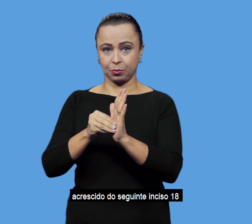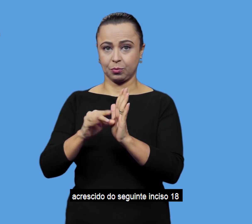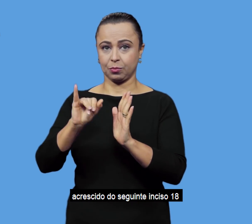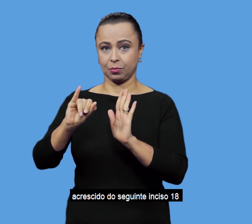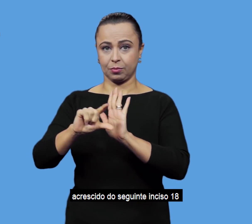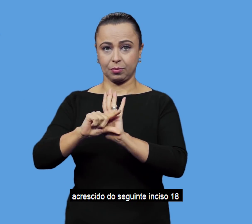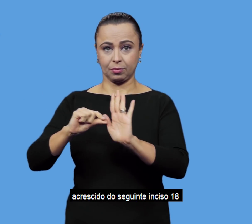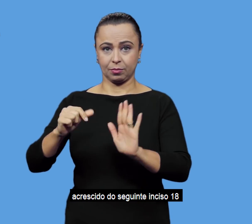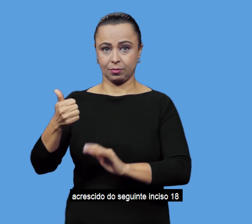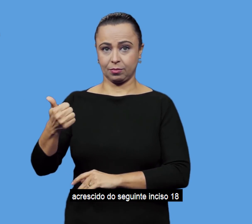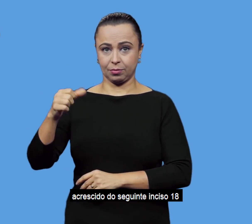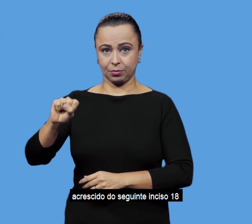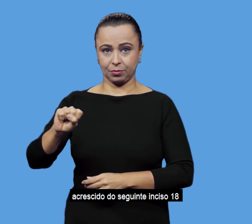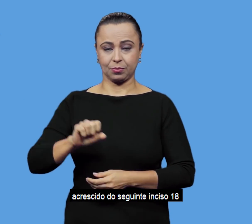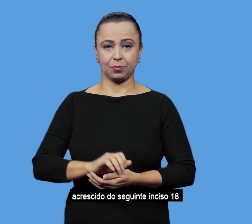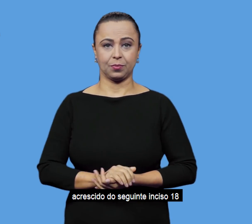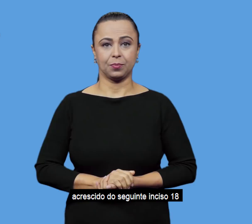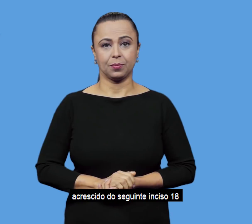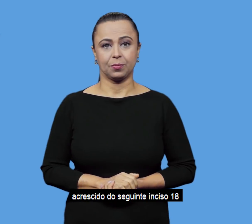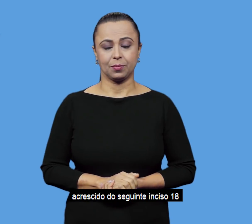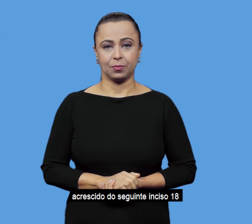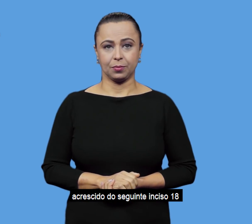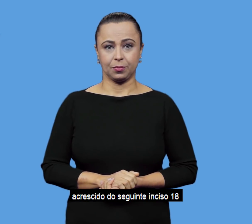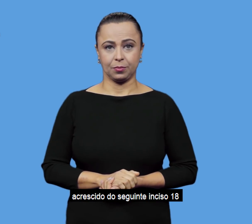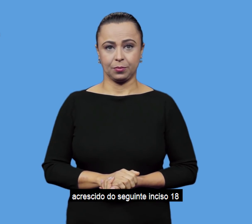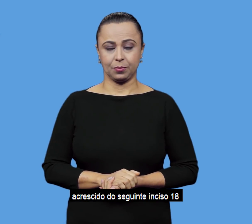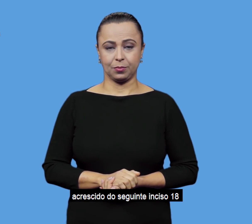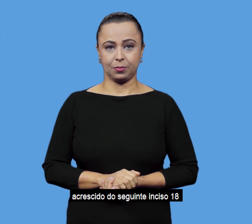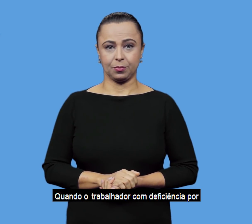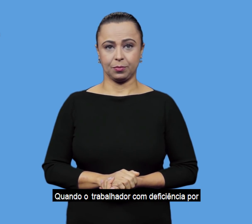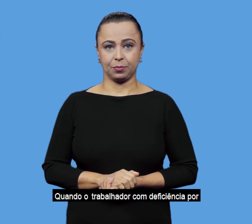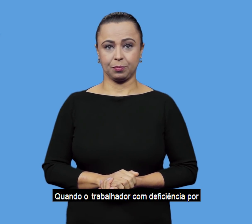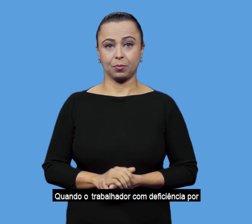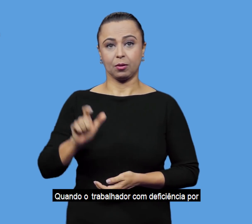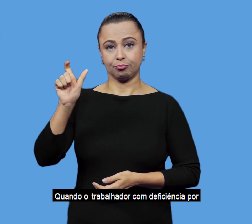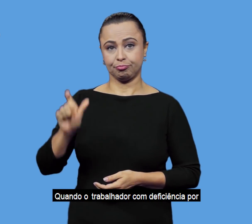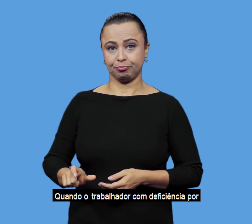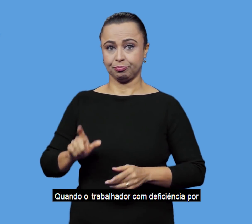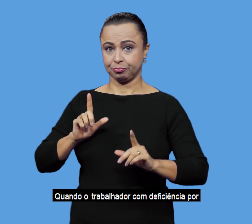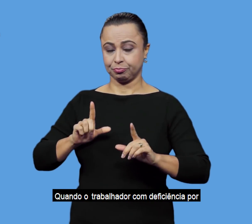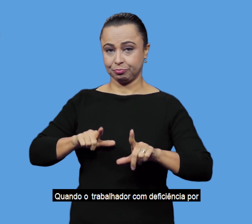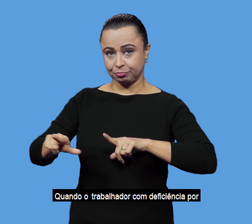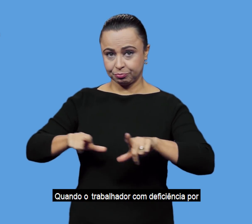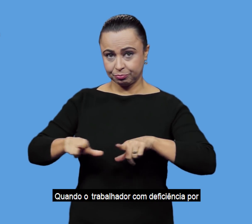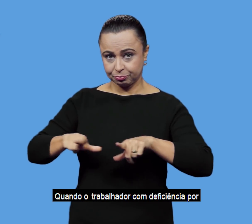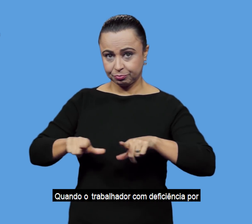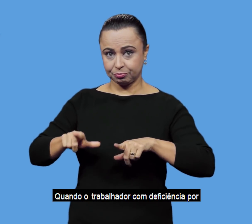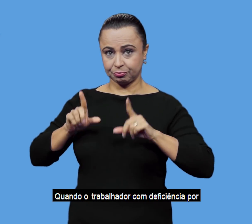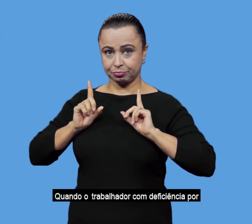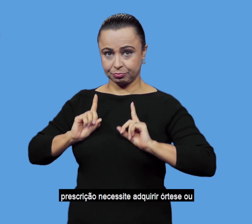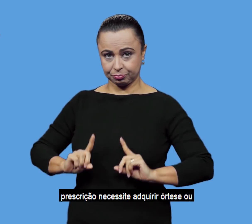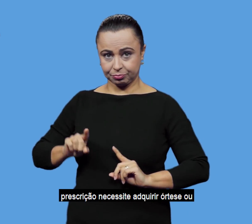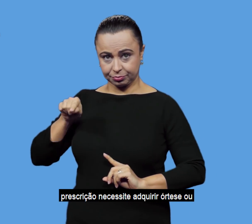do seguinte inciso 18 quando o trabalhador com deficiência por prescrição